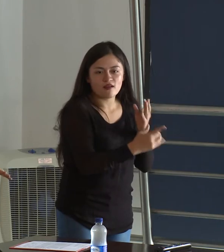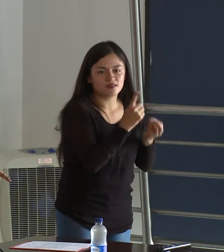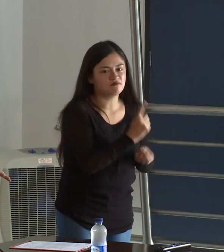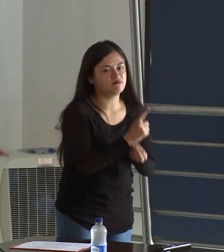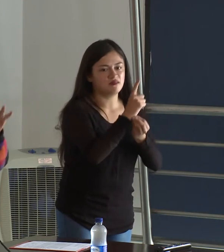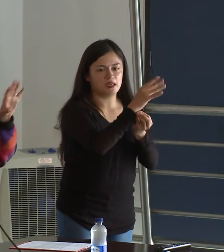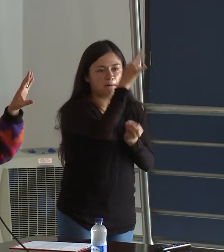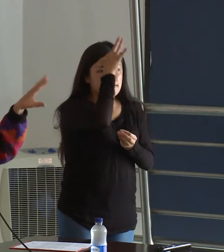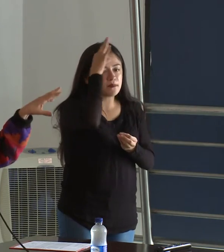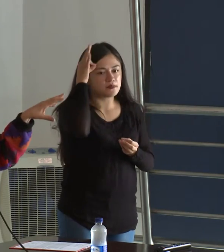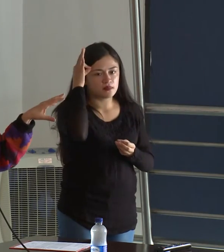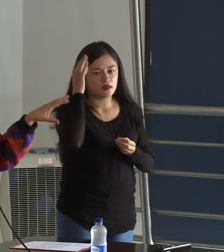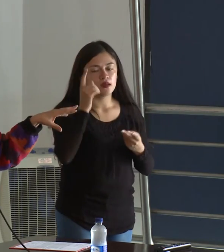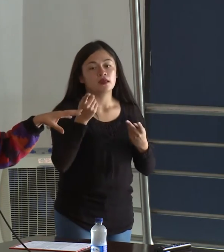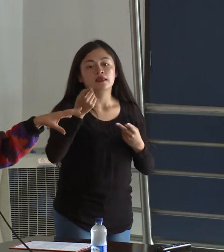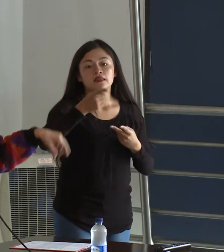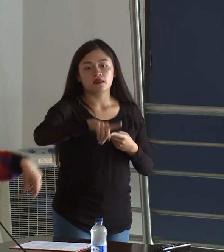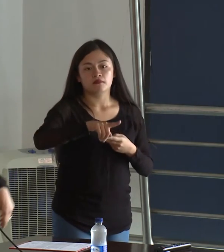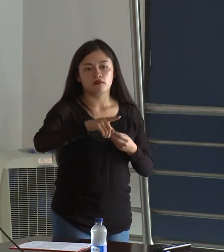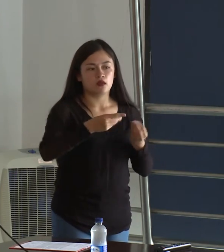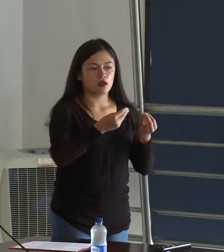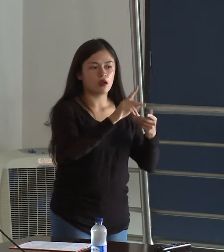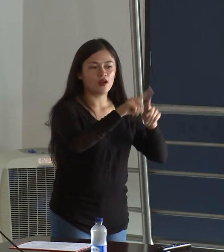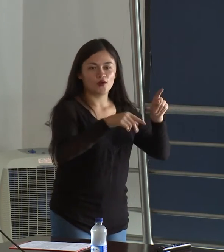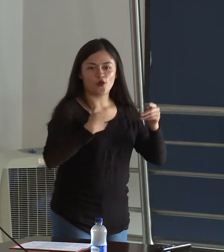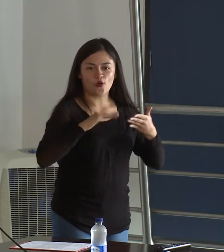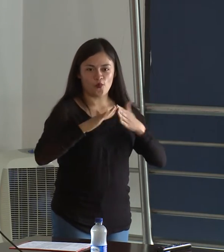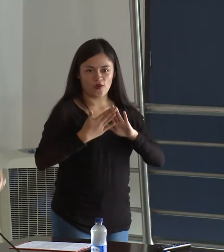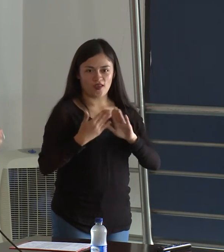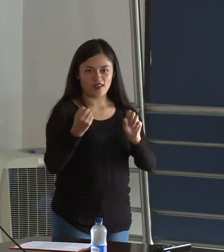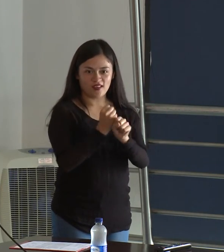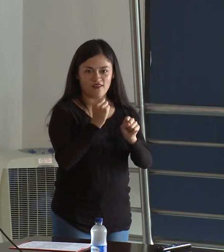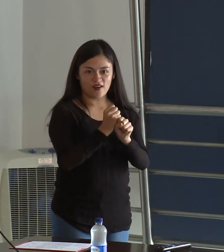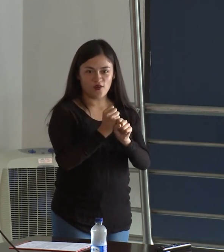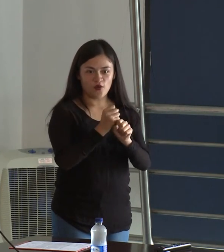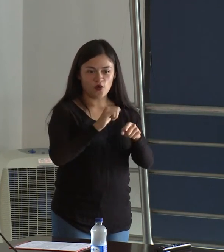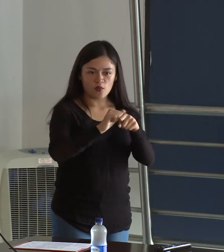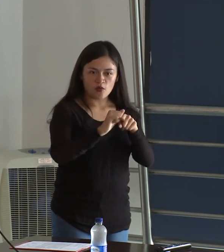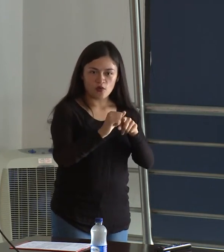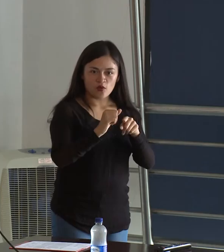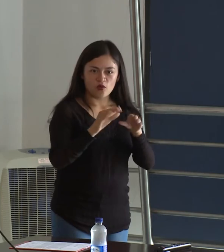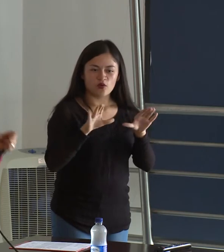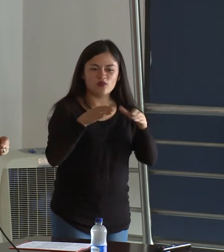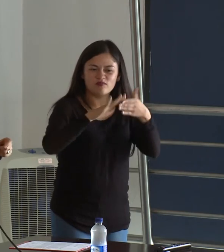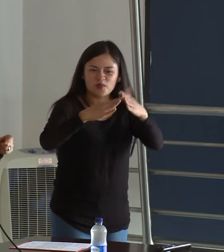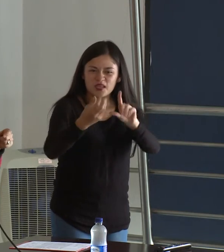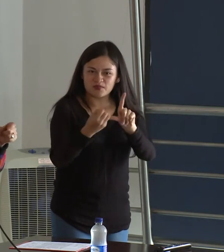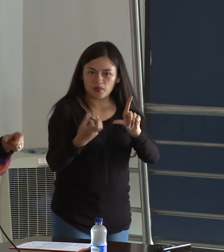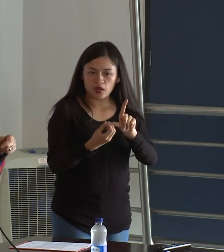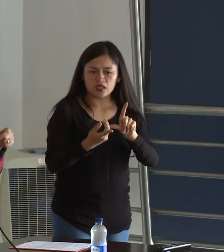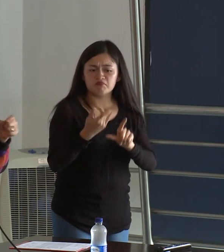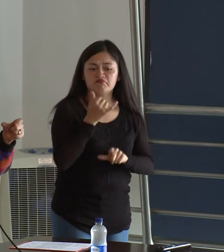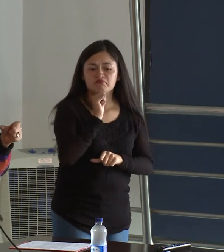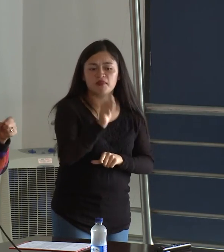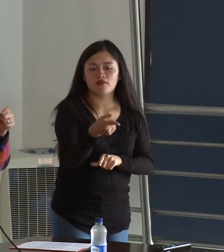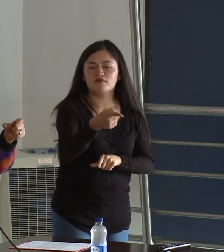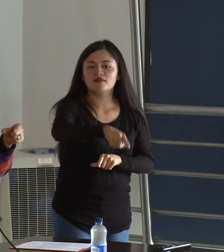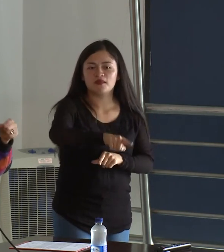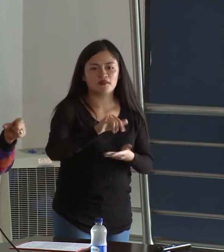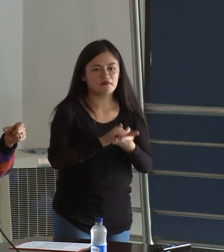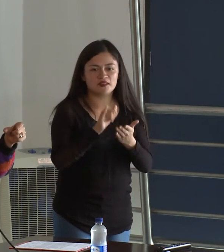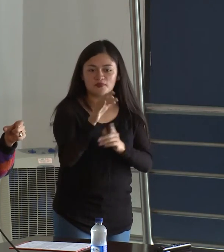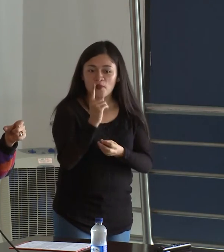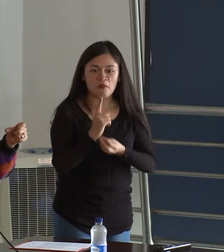entre nosotros, y también con los sectores con los cuales trabajamos. Y nuestra, una de nuestras labores fue justamente elevar el